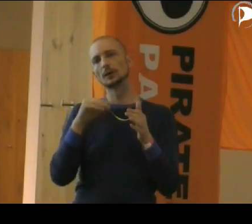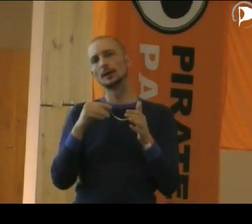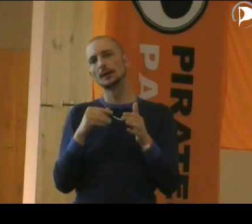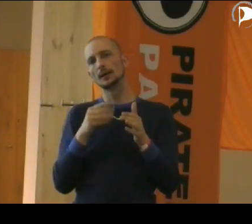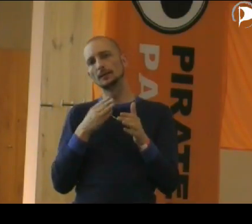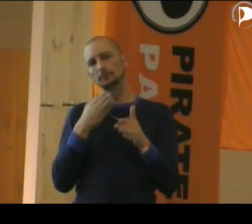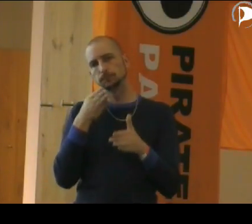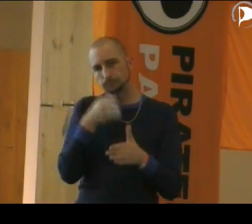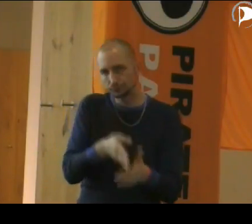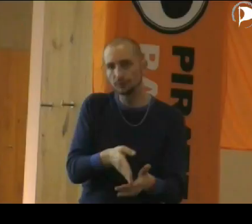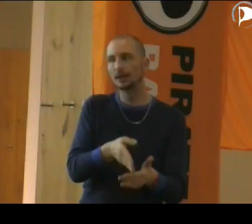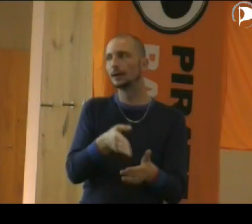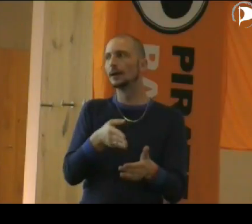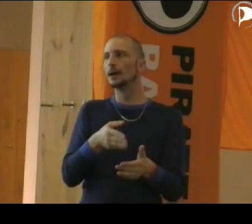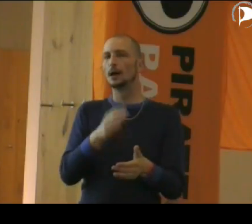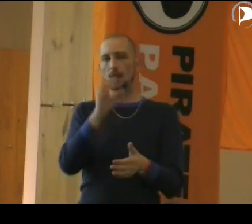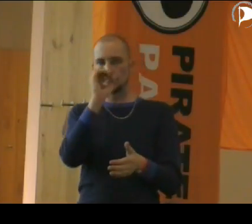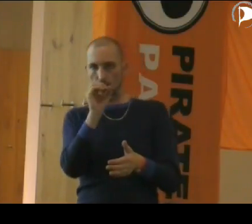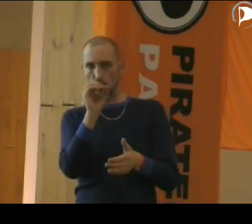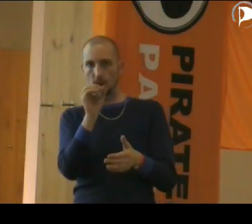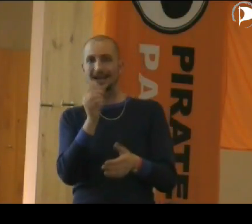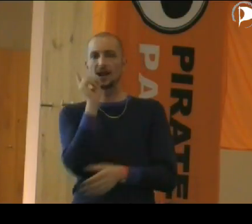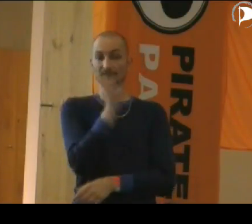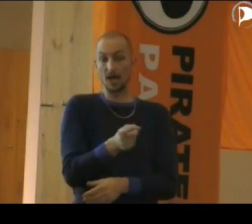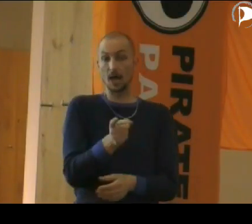reis unterwegs